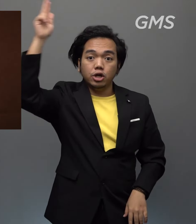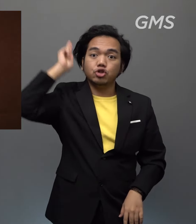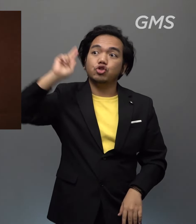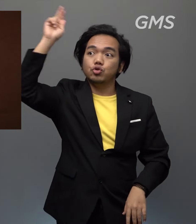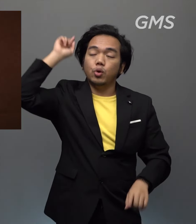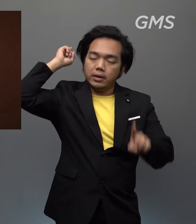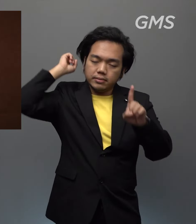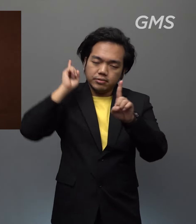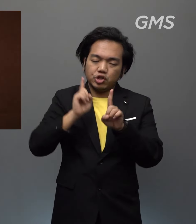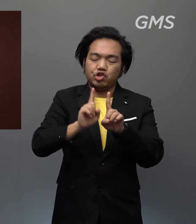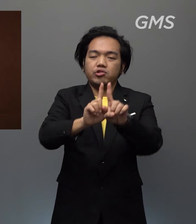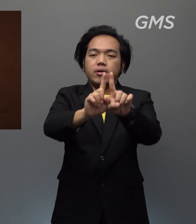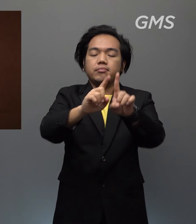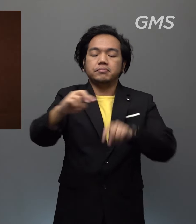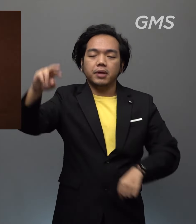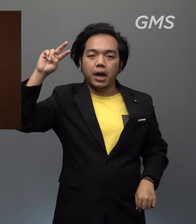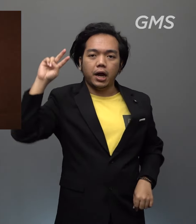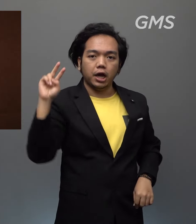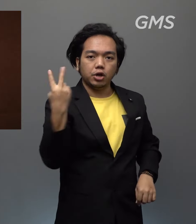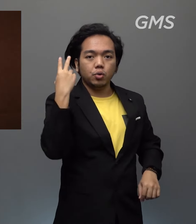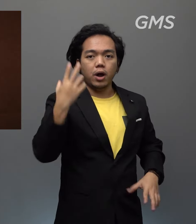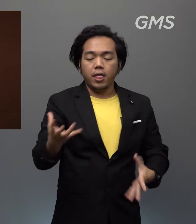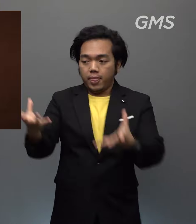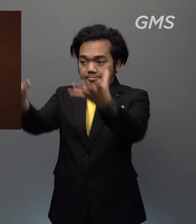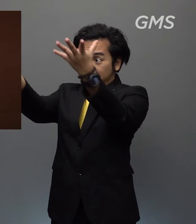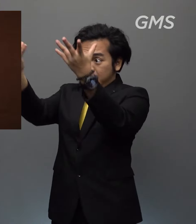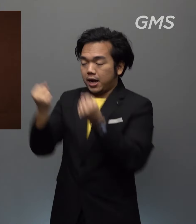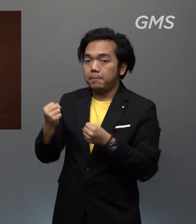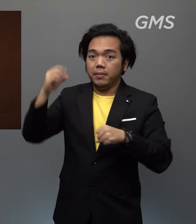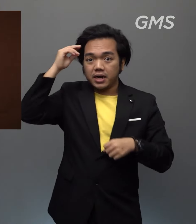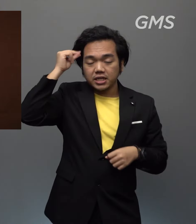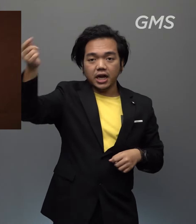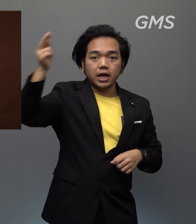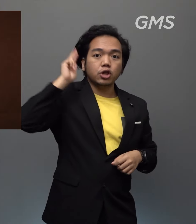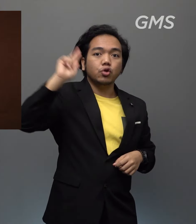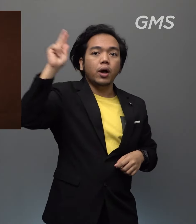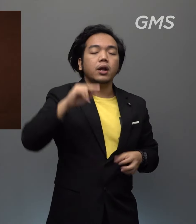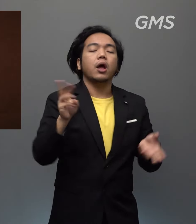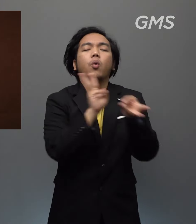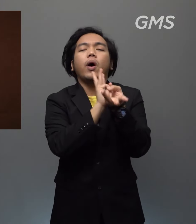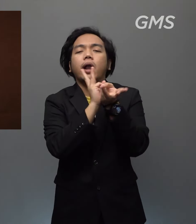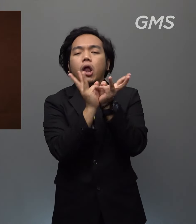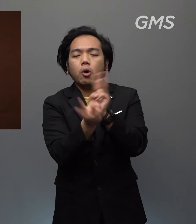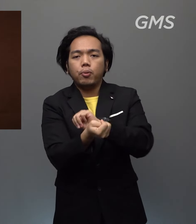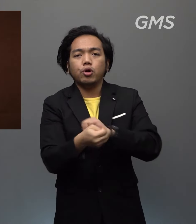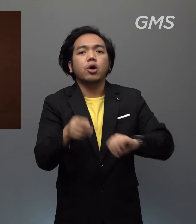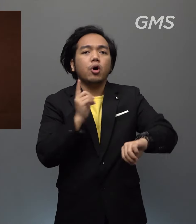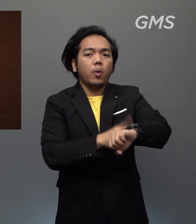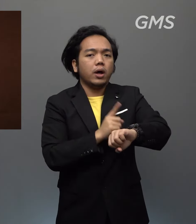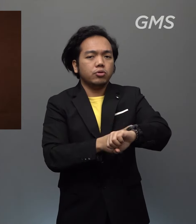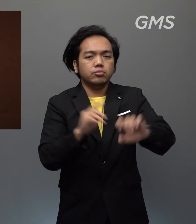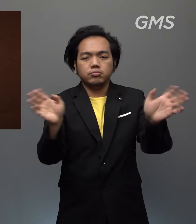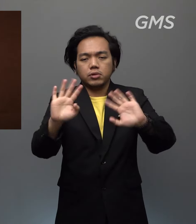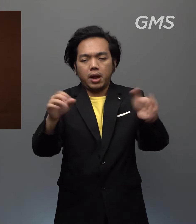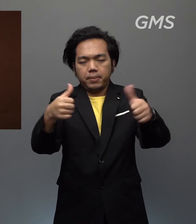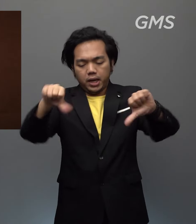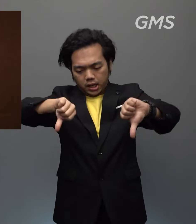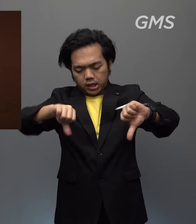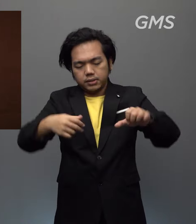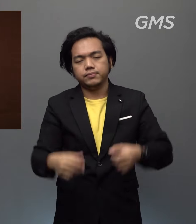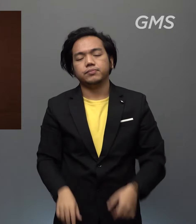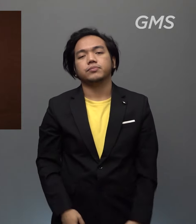tangkap rencananya. Sekalipun kondisinya tidak ideal. Pegang itu. Karena itu seperti sauh bagi hati